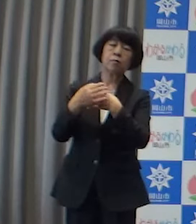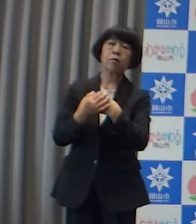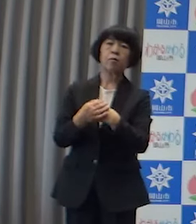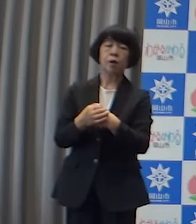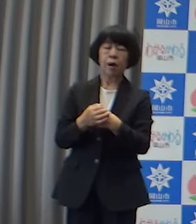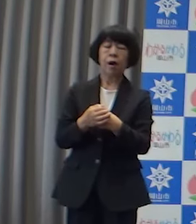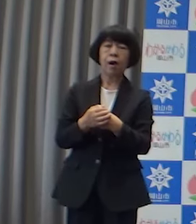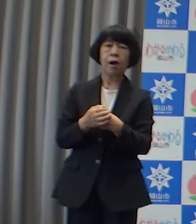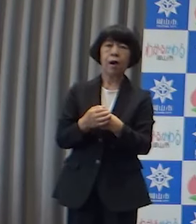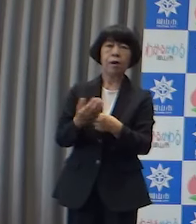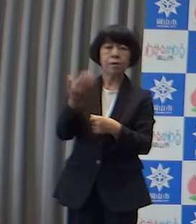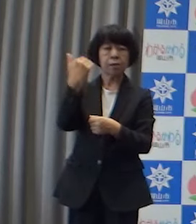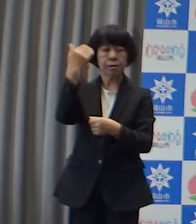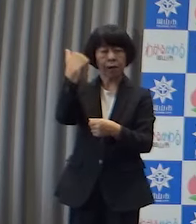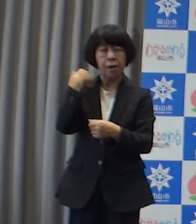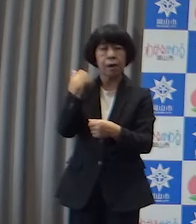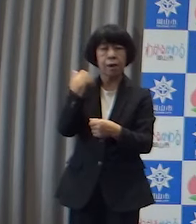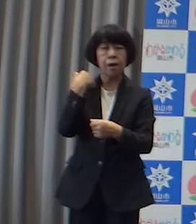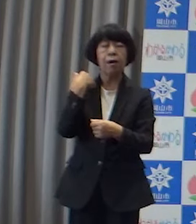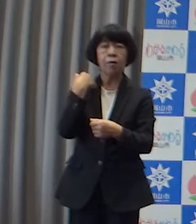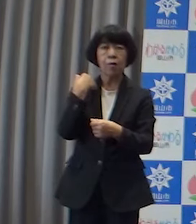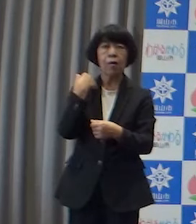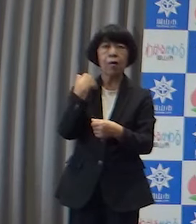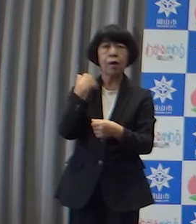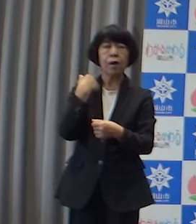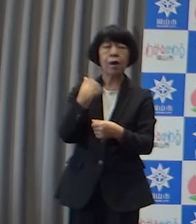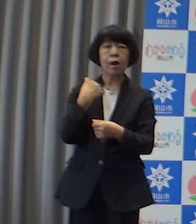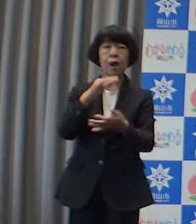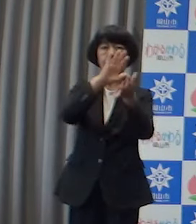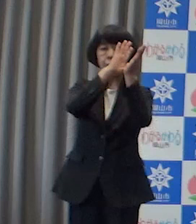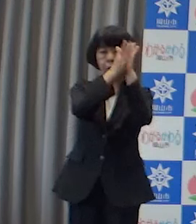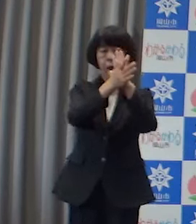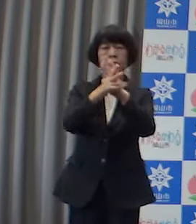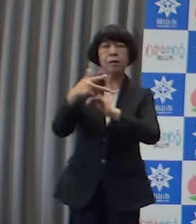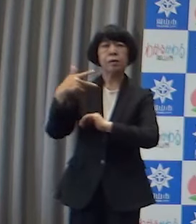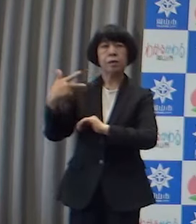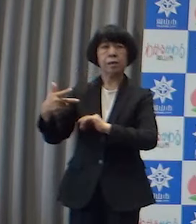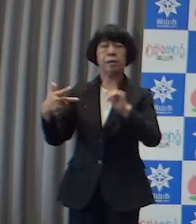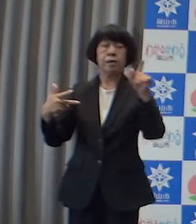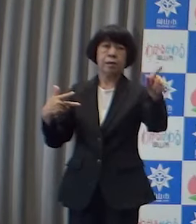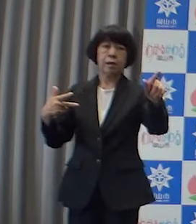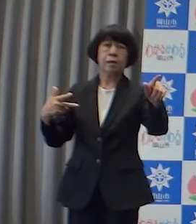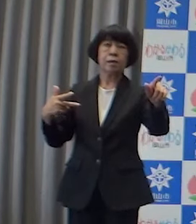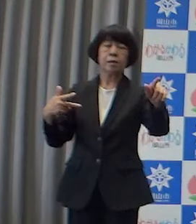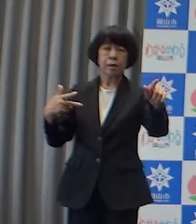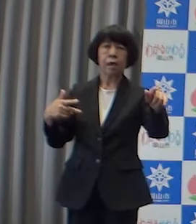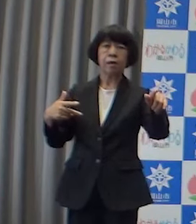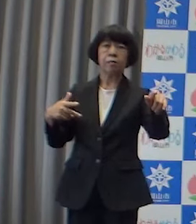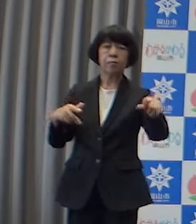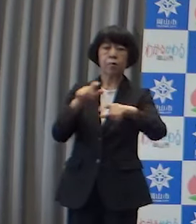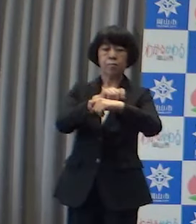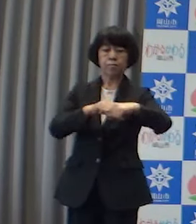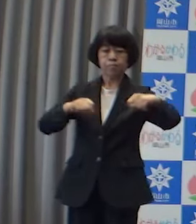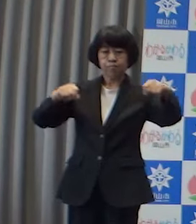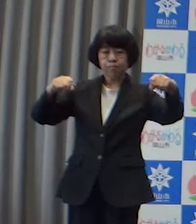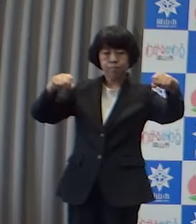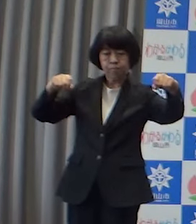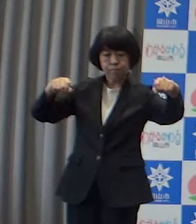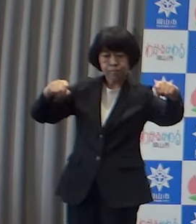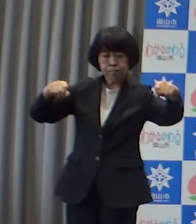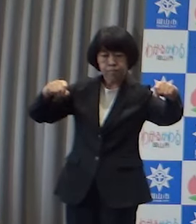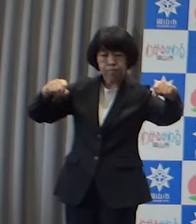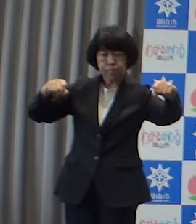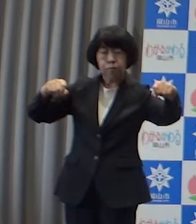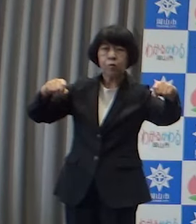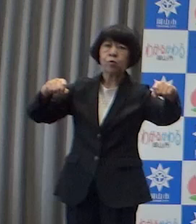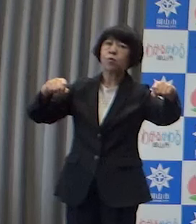以前お互いが合意をしたもの、約束をしたものっていうのが守られてないんではない